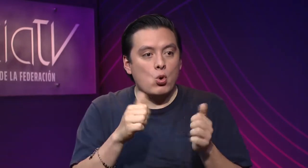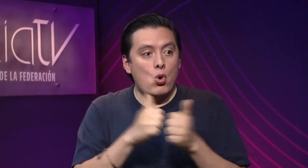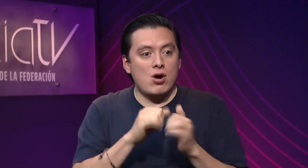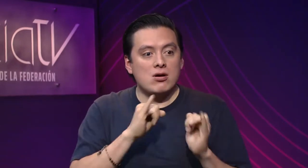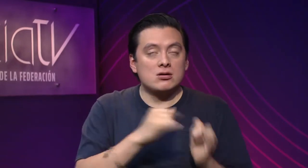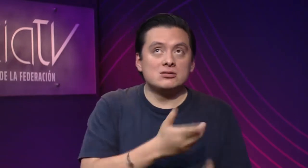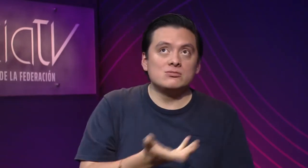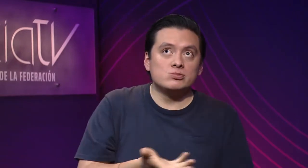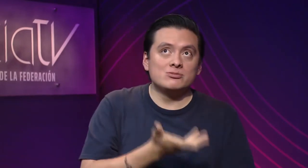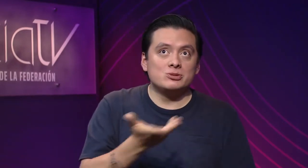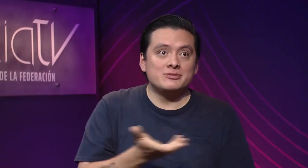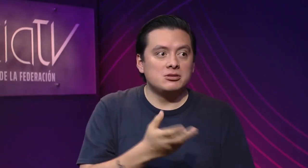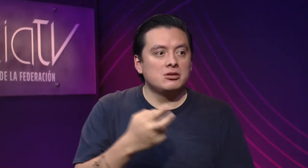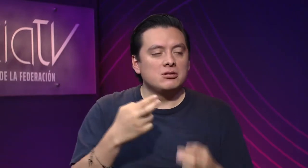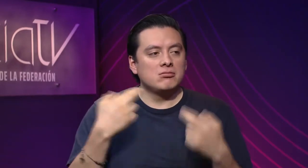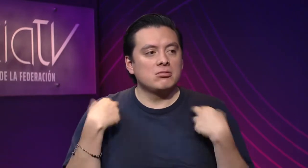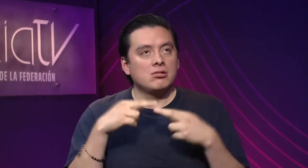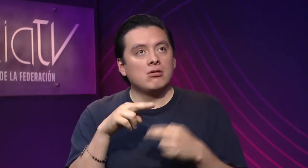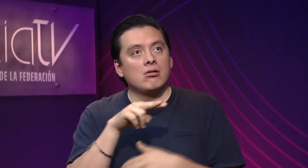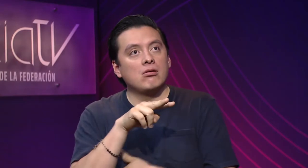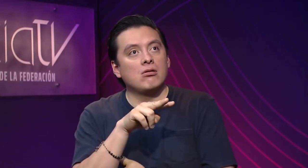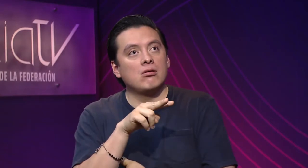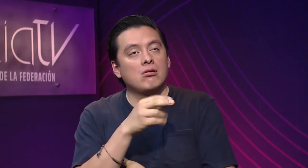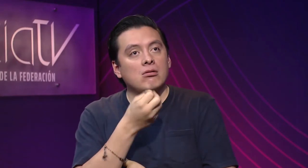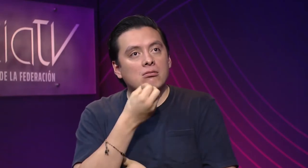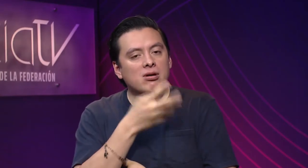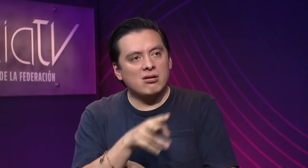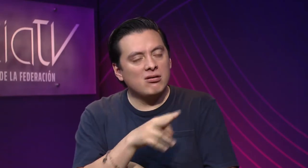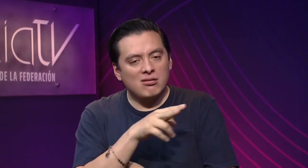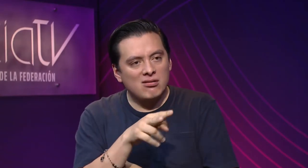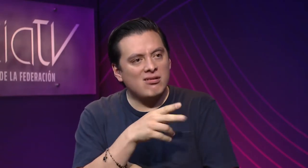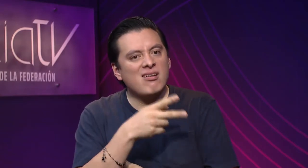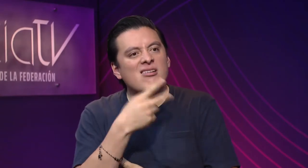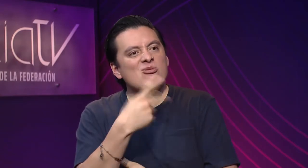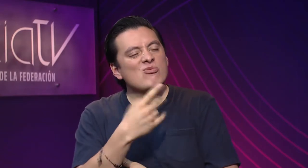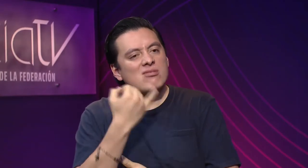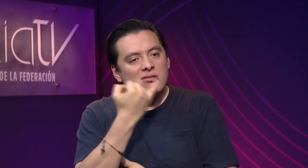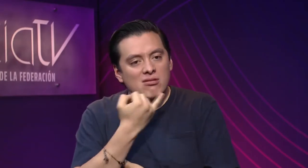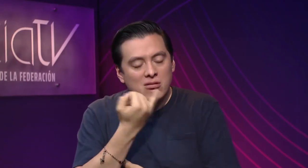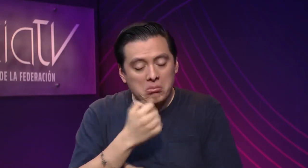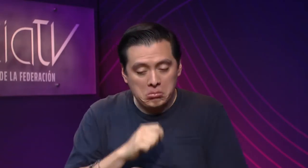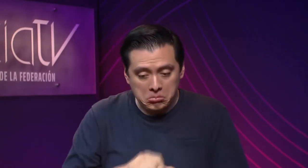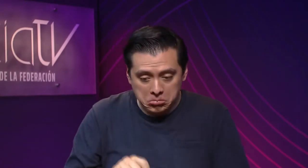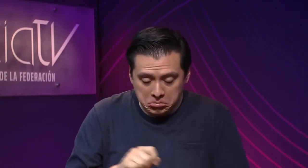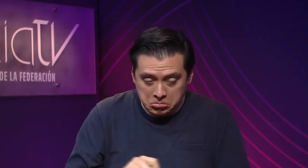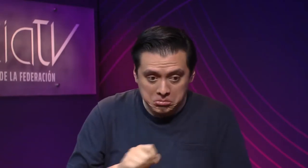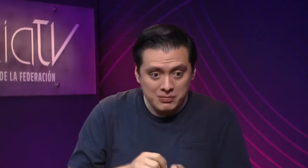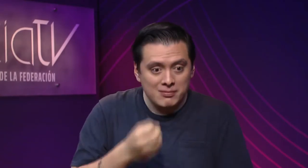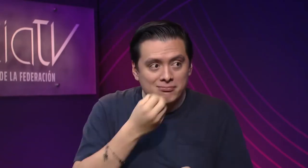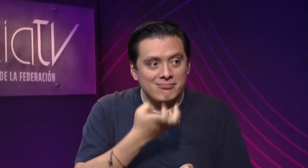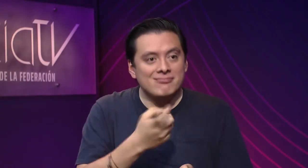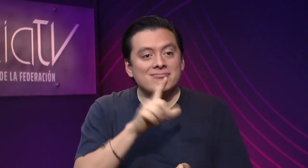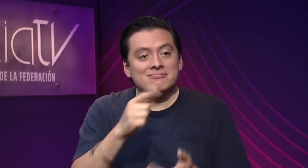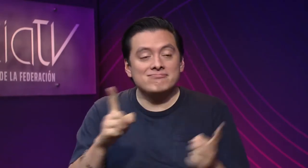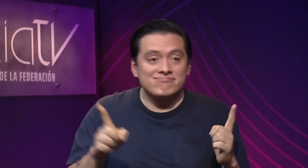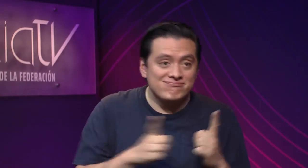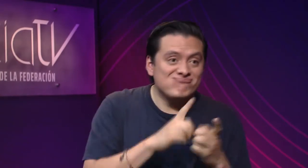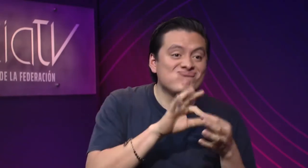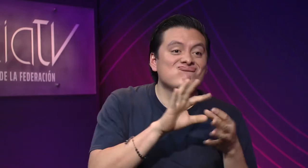tener que cumplir con ella. ¿Y con la exposición? Pues con la exposición yo lo voy a decir en señas y el intérprete lo va a decir en español. Y como que les empezó a quedar